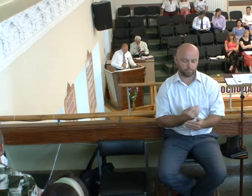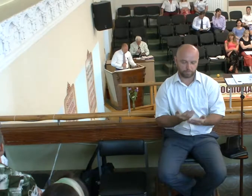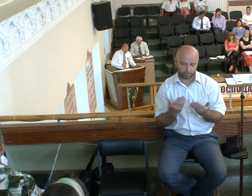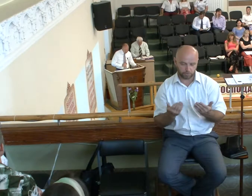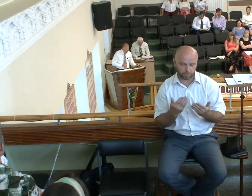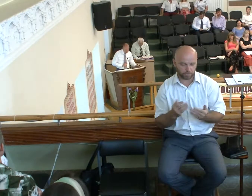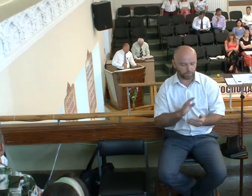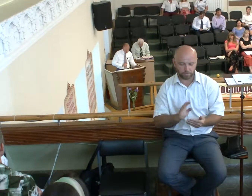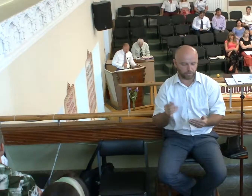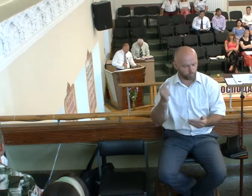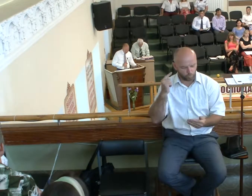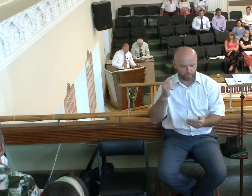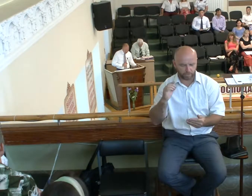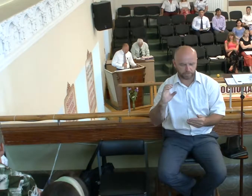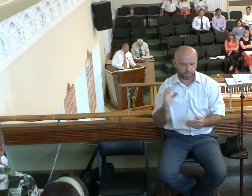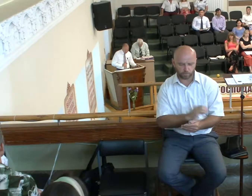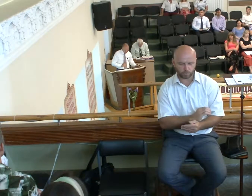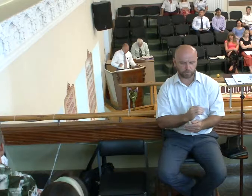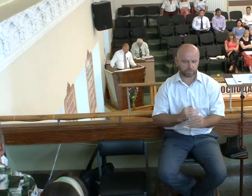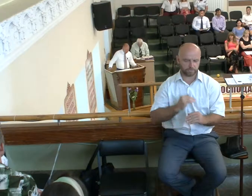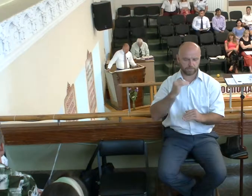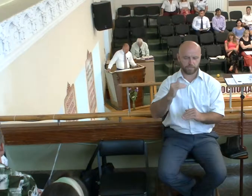Не думай о секундах свысока.